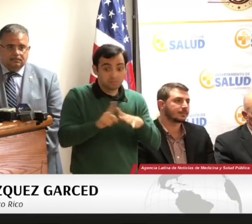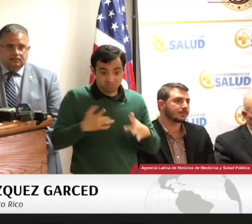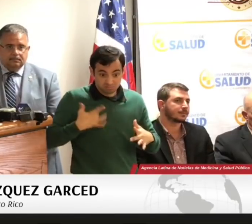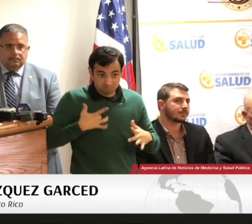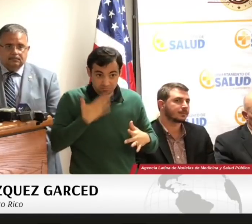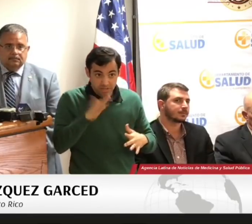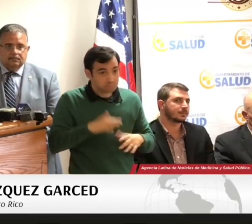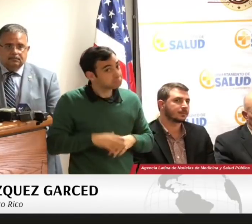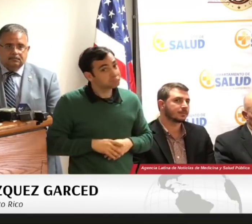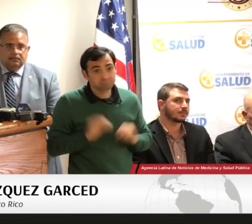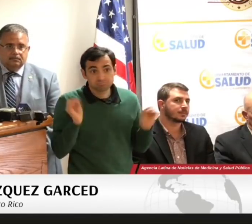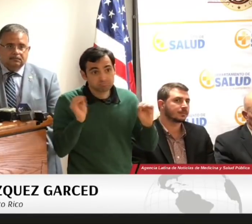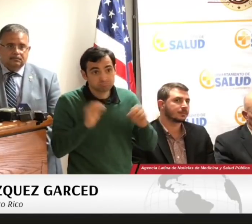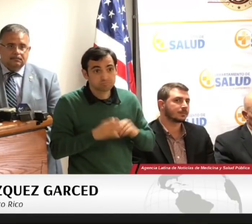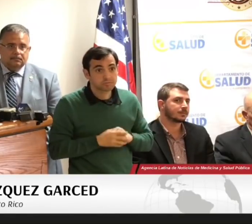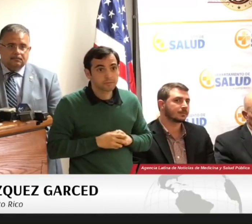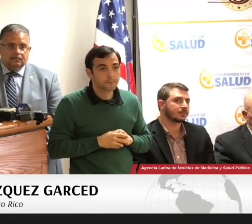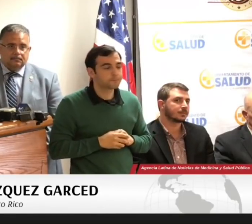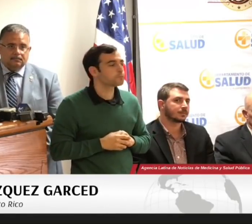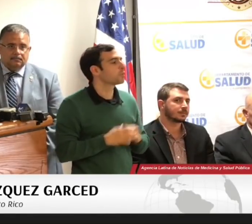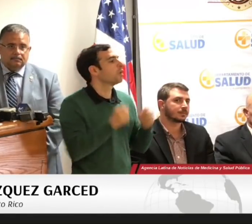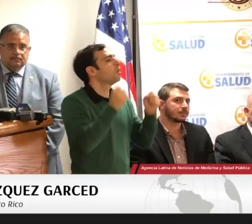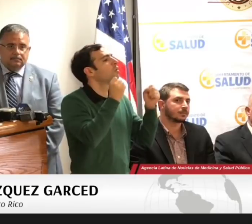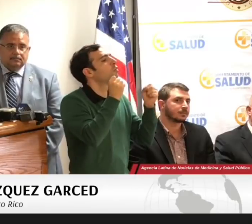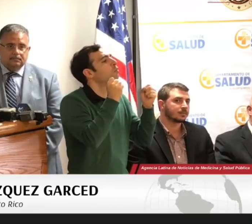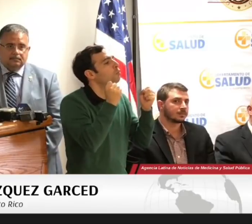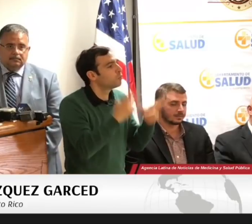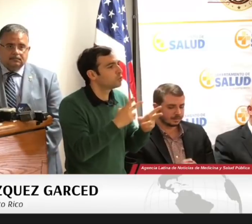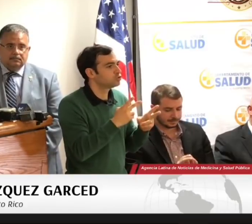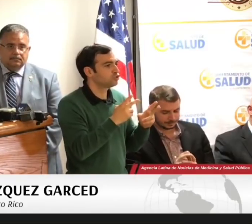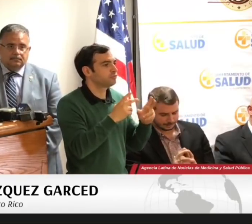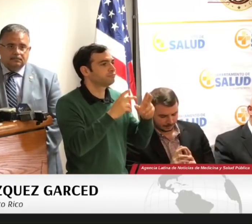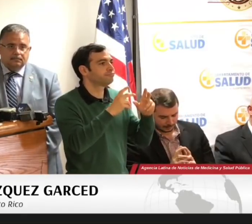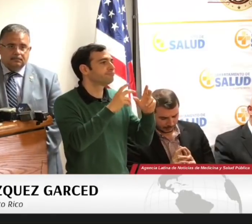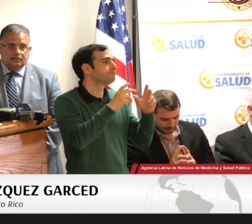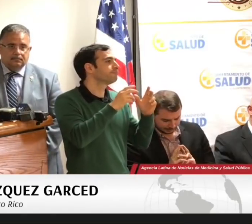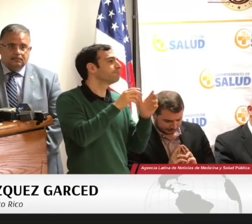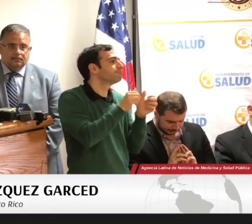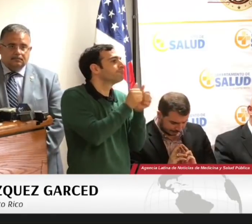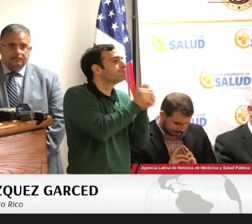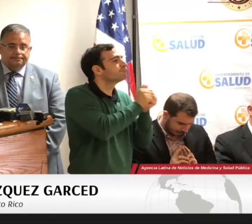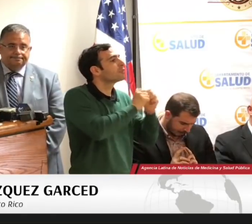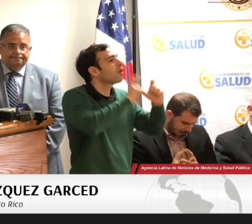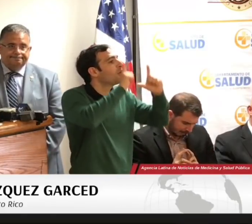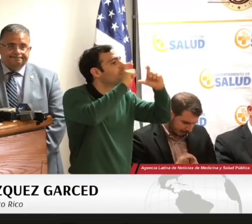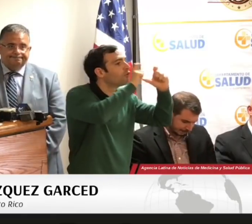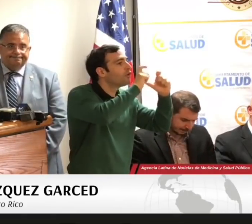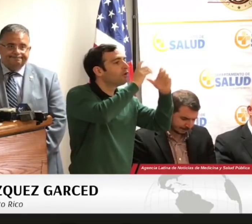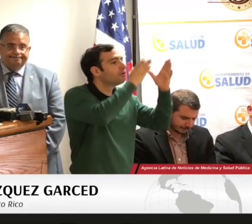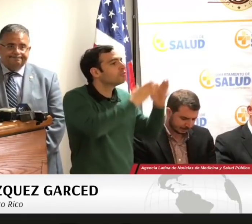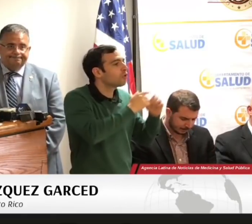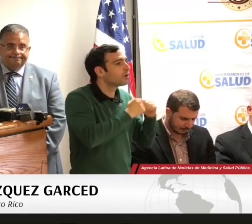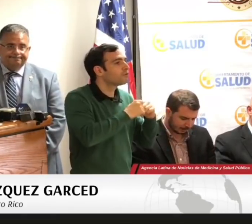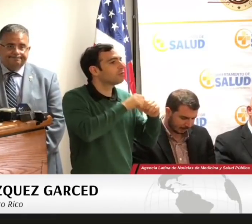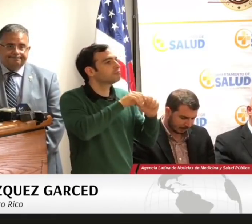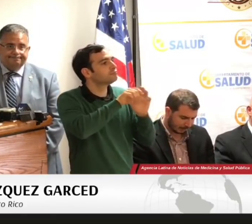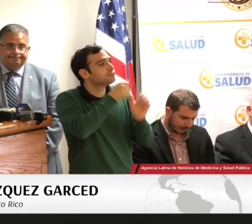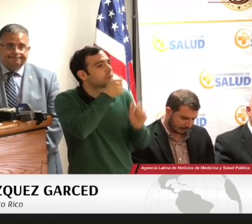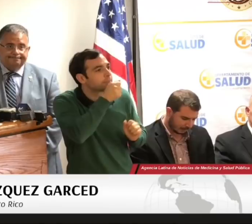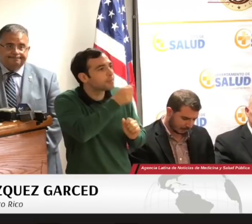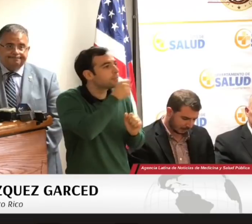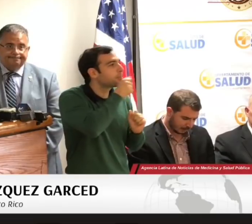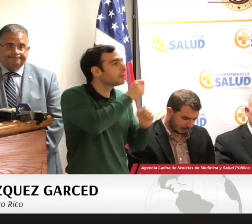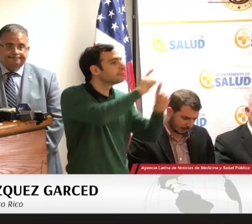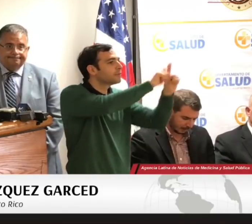último, y para preocupación de muchos de nuestros compañeros fotógrafos y periodistas que estábamos aquí, lo estábamos comentando antes de la conferencia,